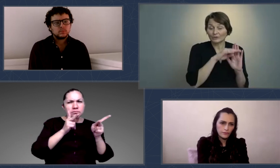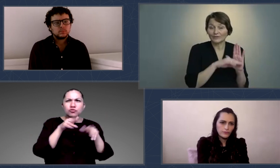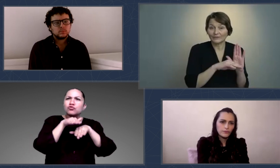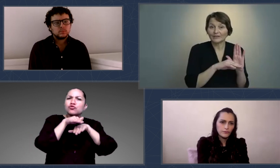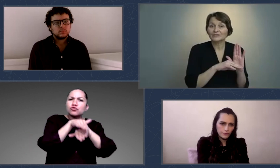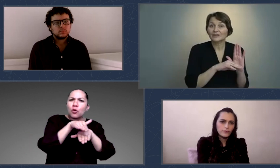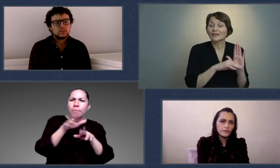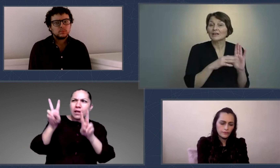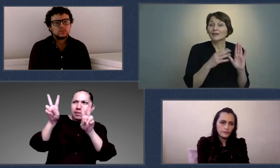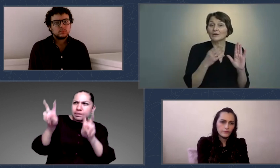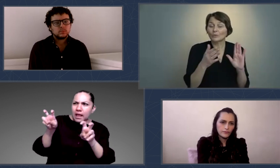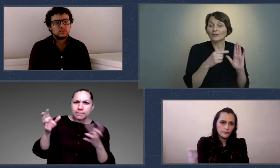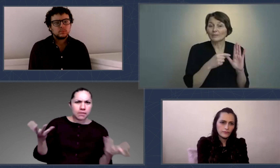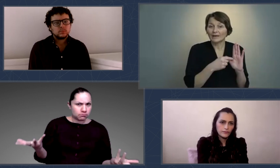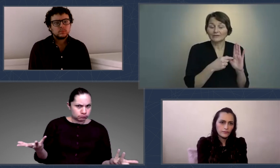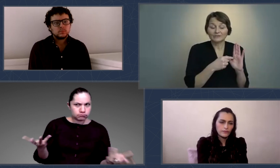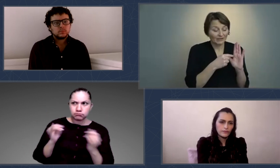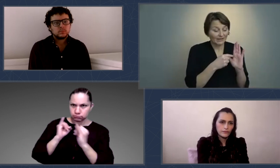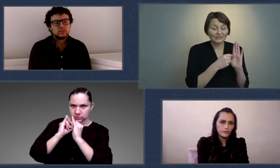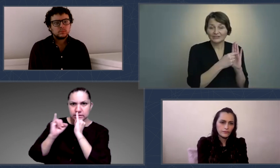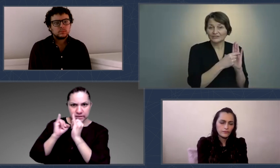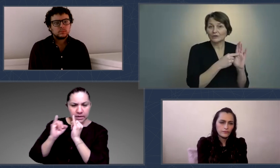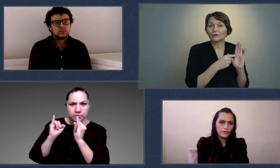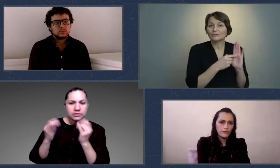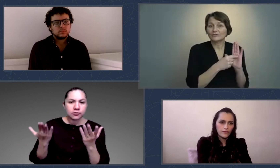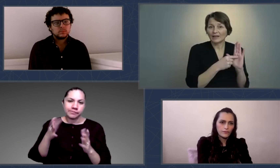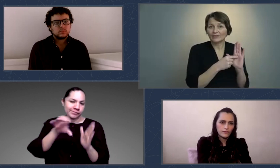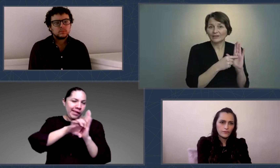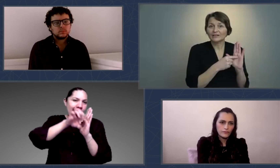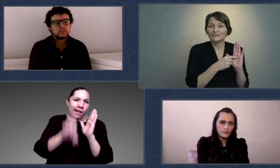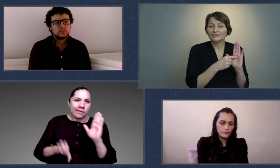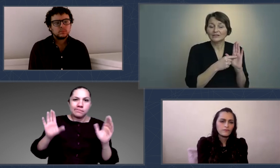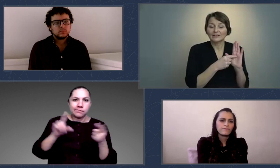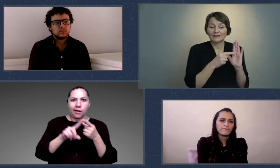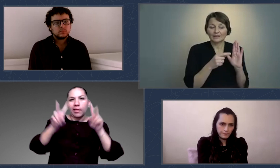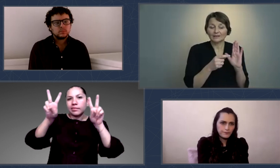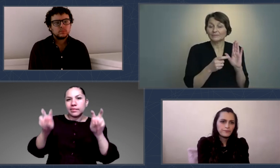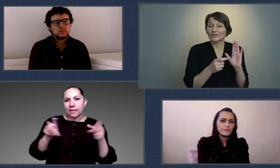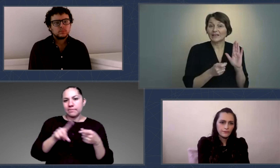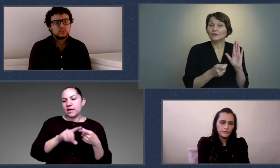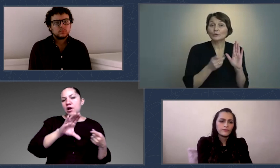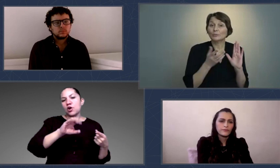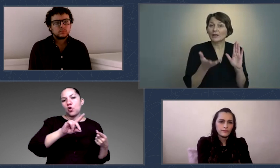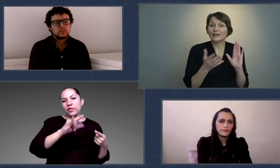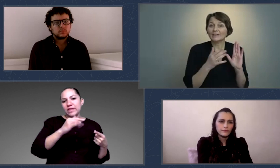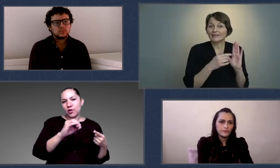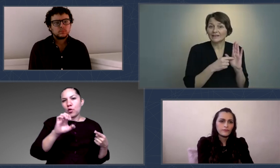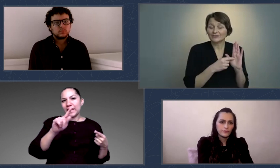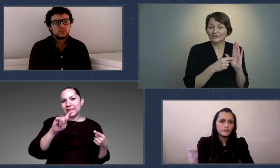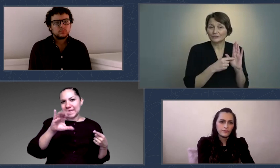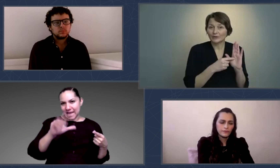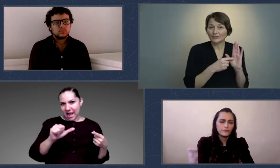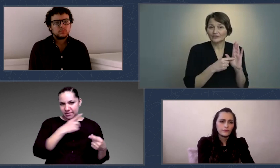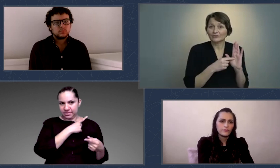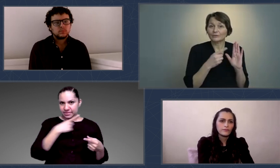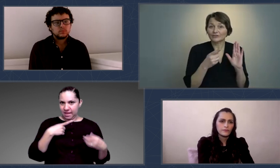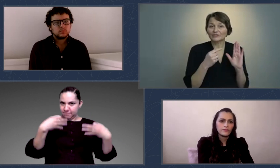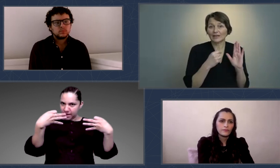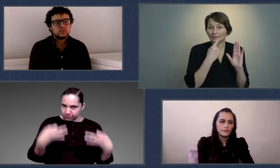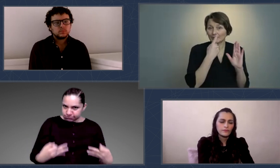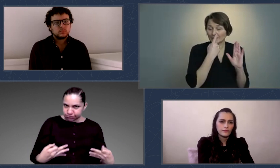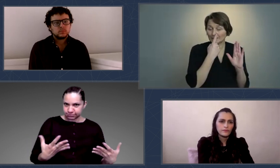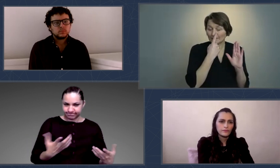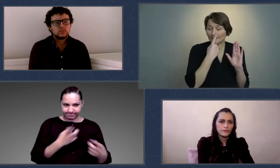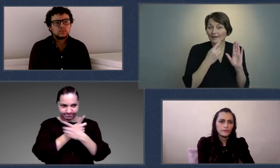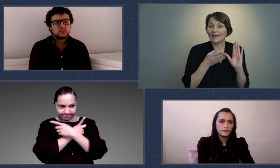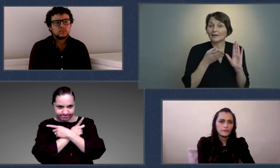puede ser que el tema sea el código de ética, que es muy amplio, pero si tienen un código pueden hablar